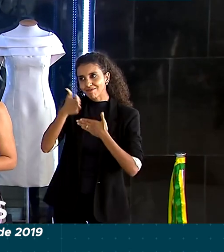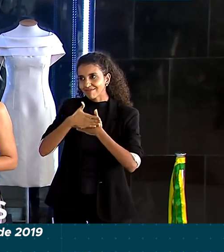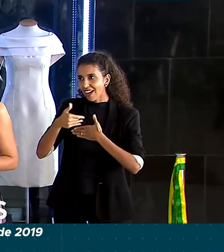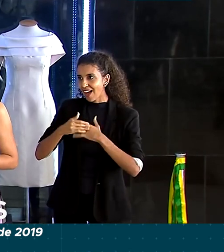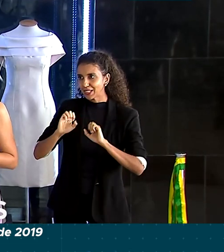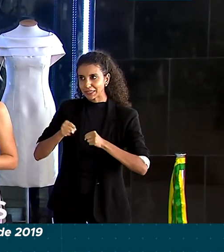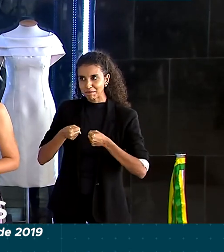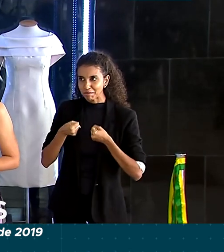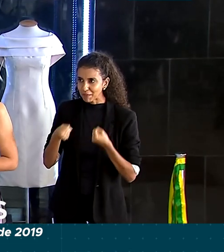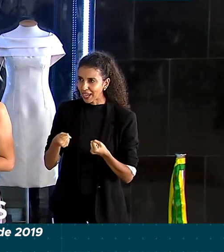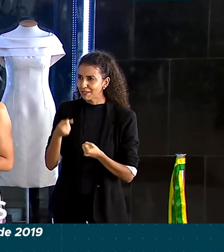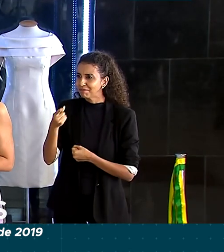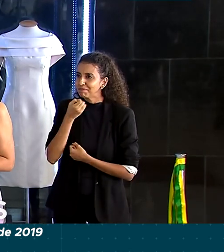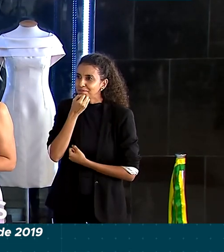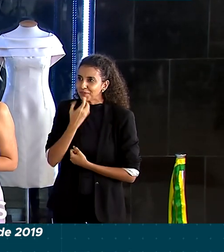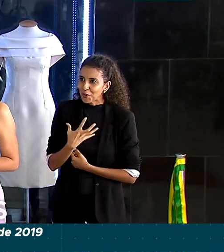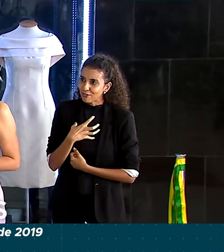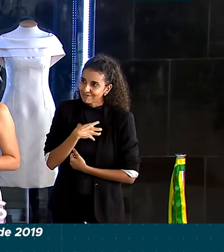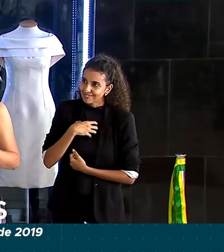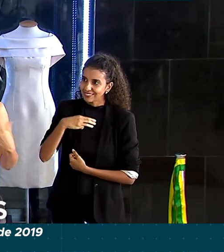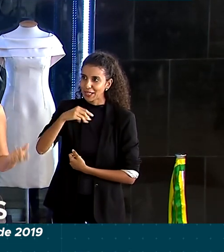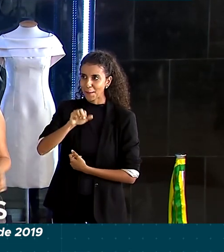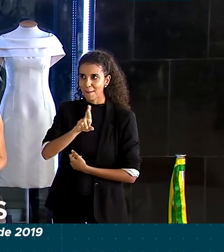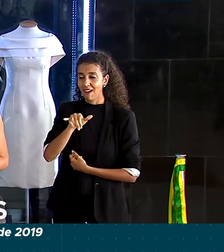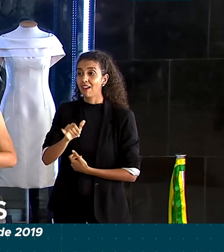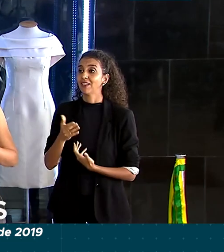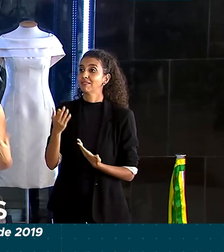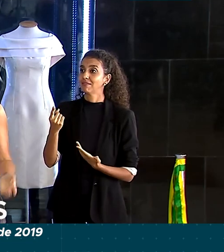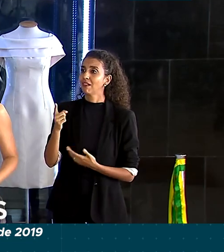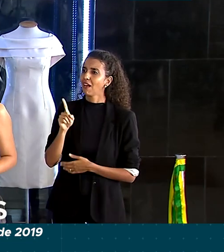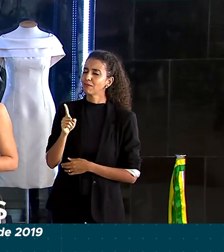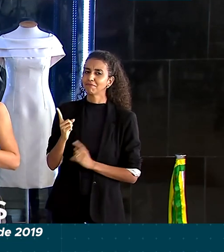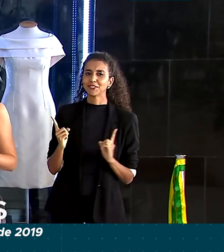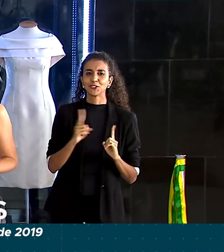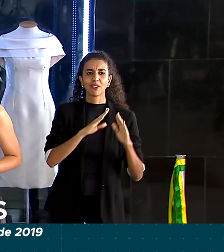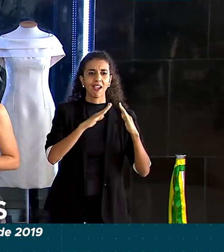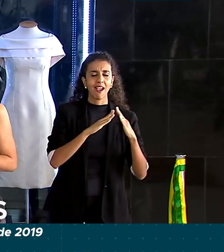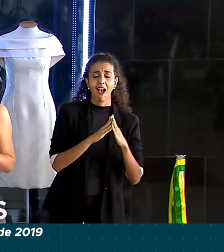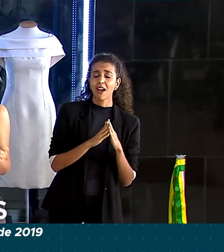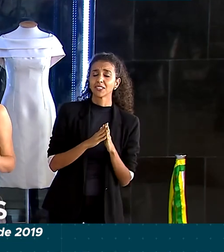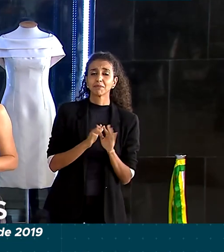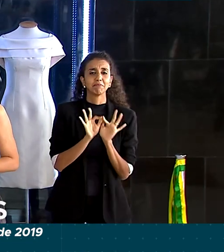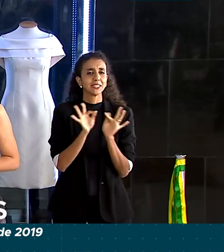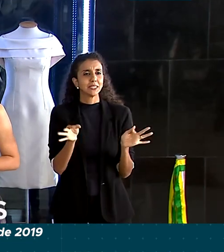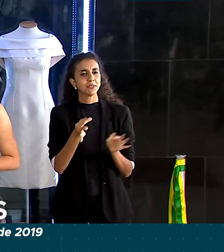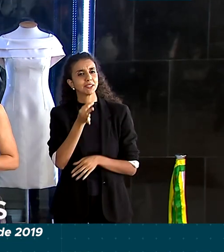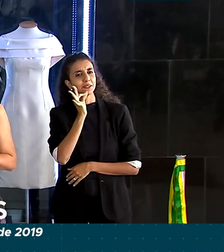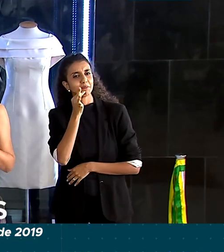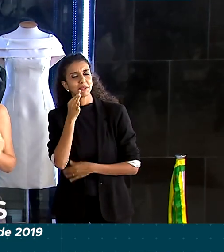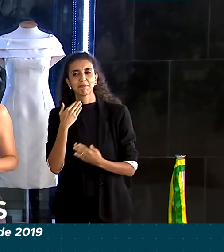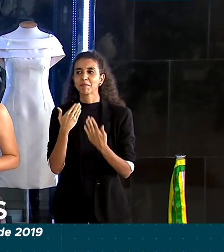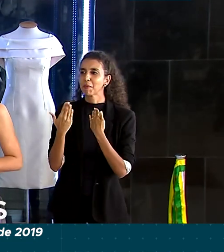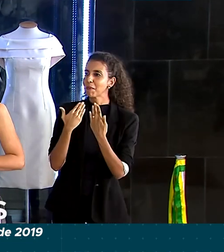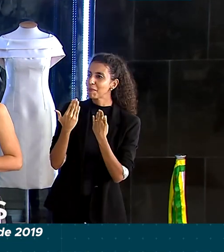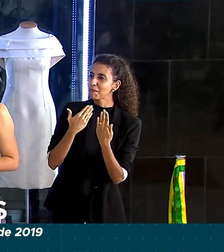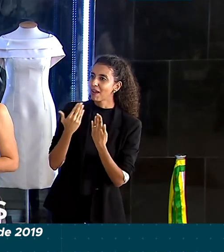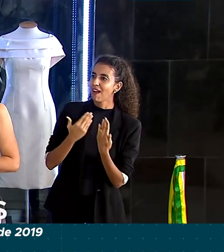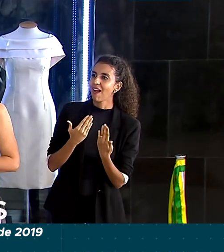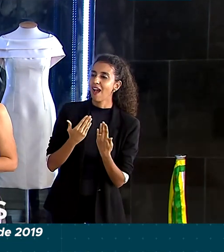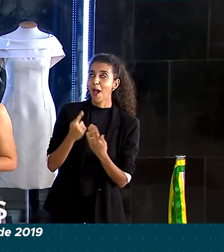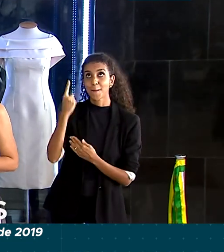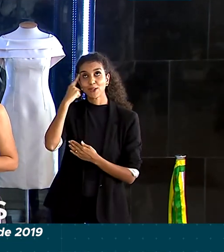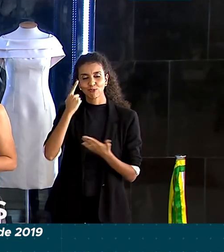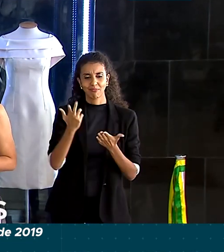empenho, a sua generosidade, Marie, que chegou lá em casa tão descontraída, a gente tomando um café, fizemos o croqui